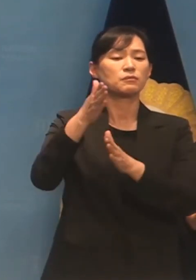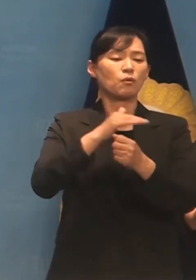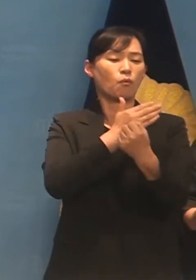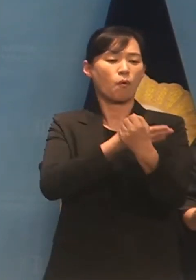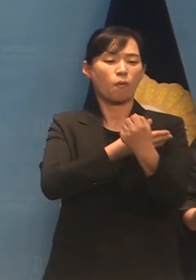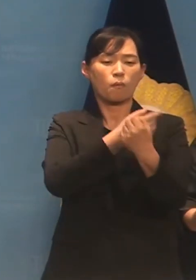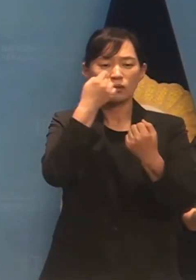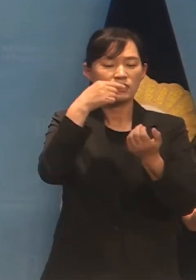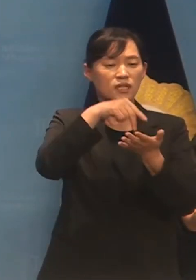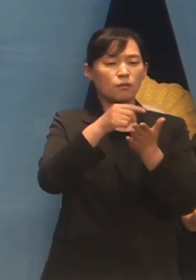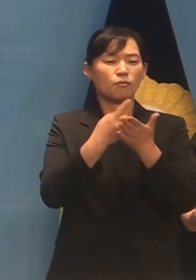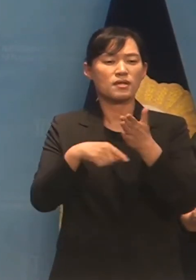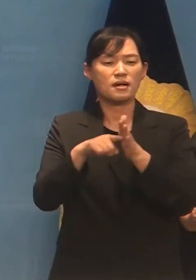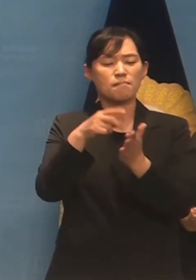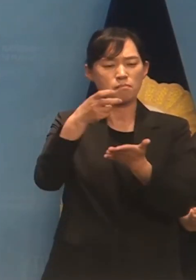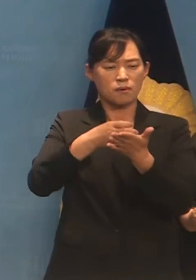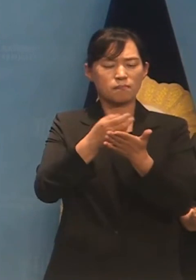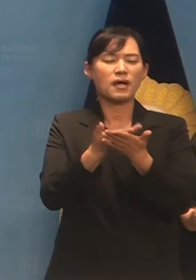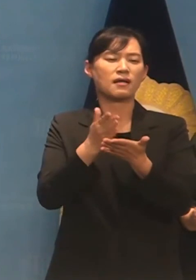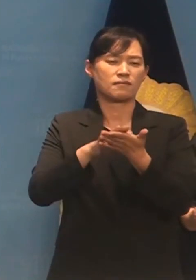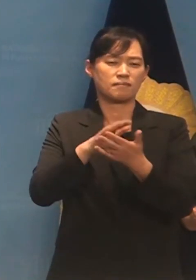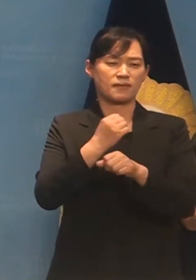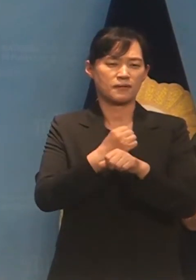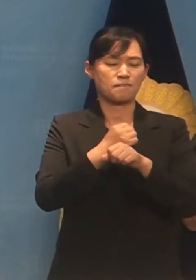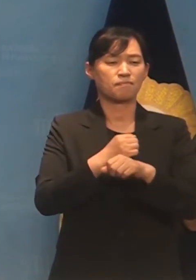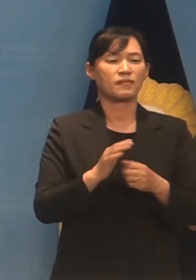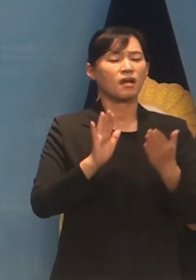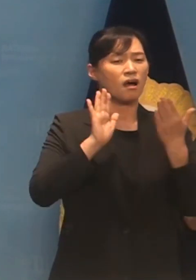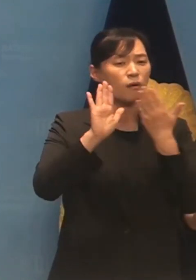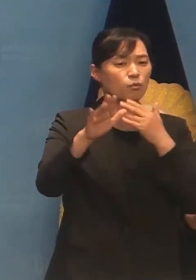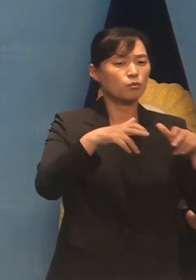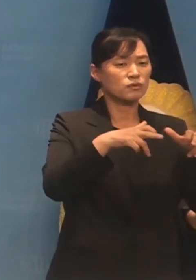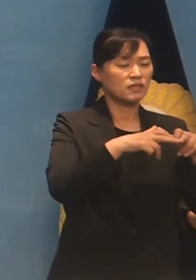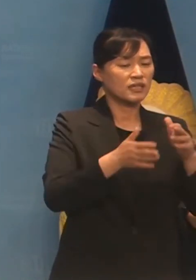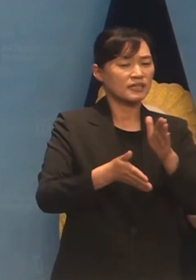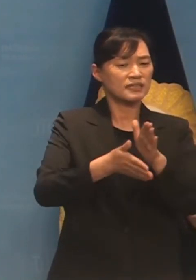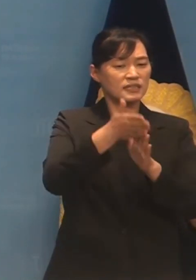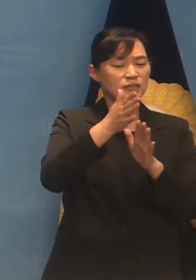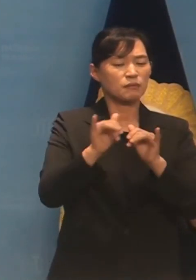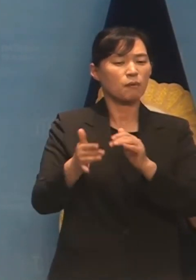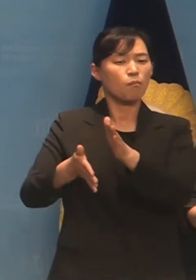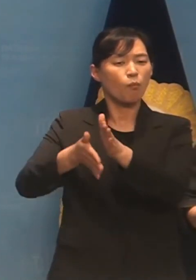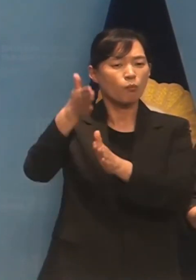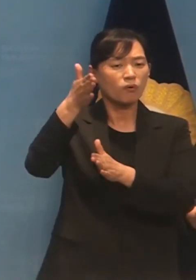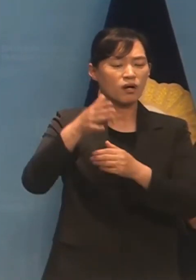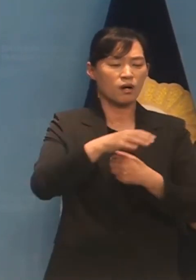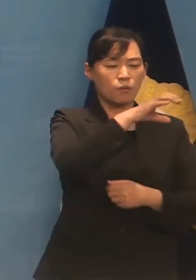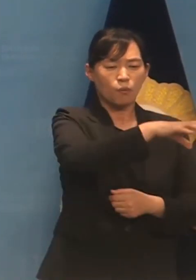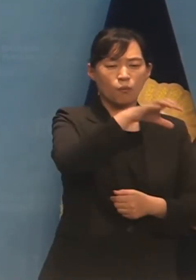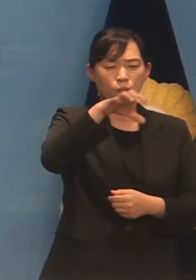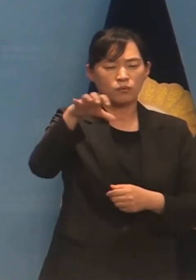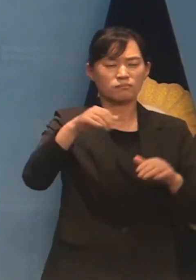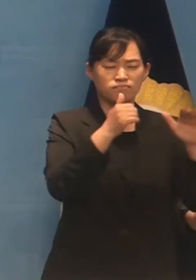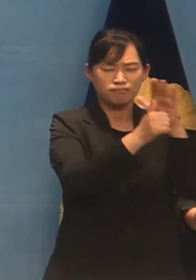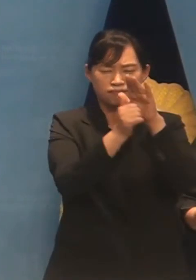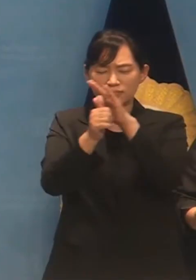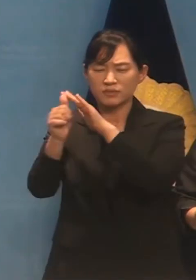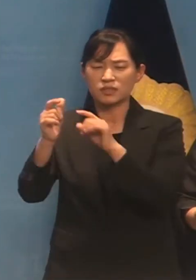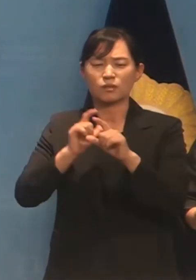위한 제도 개선을 이뤄낼 것입니다. 앞으로 장애인 시민본부가 현장을 누비며 더